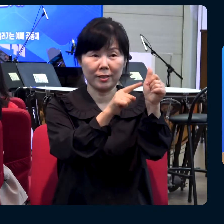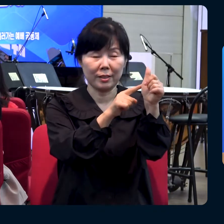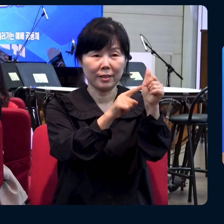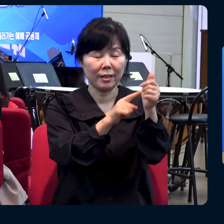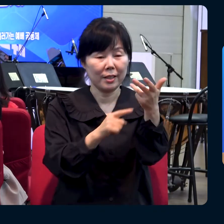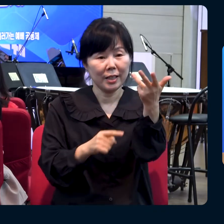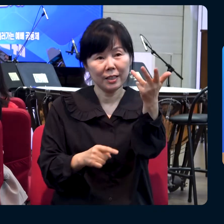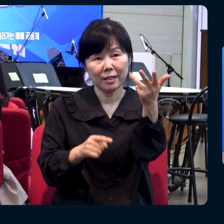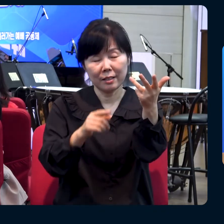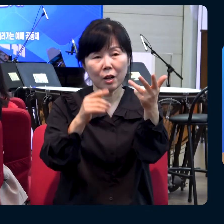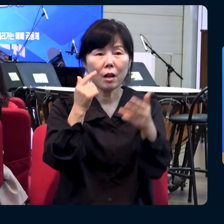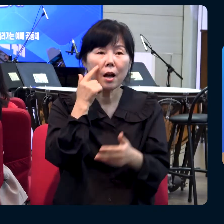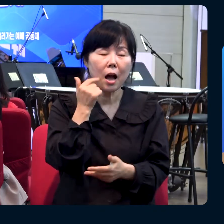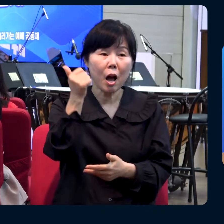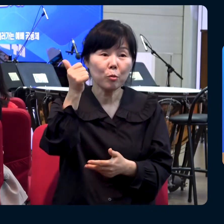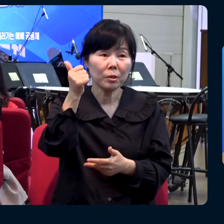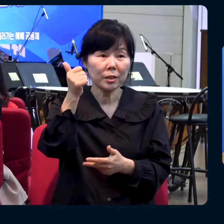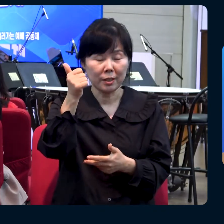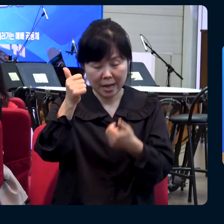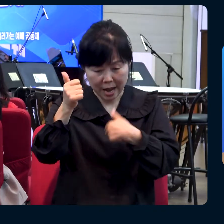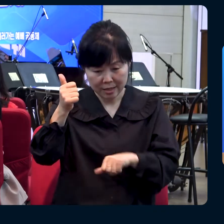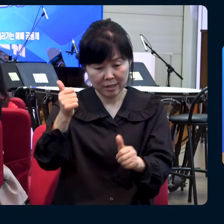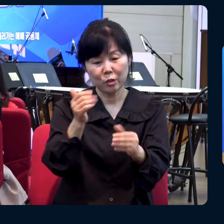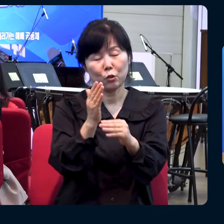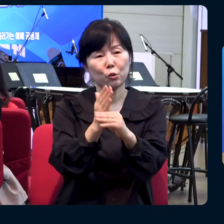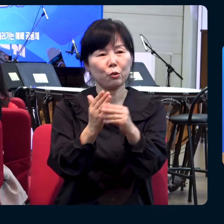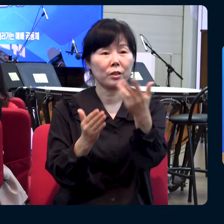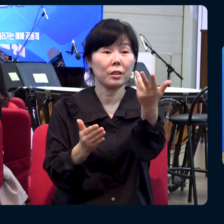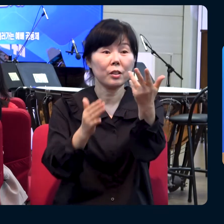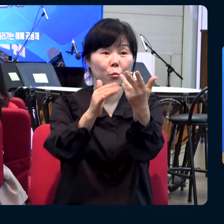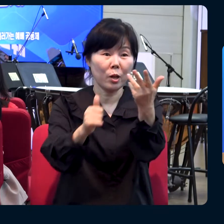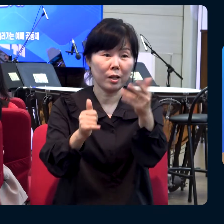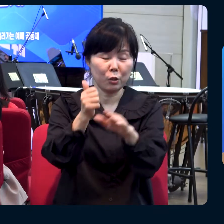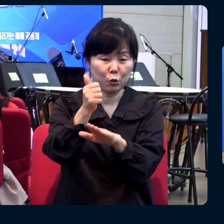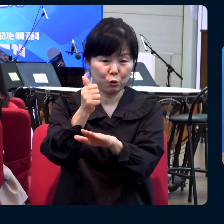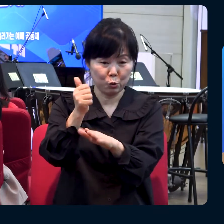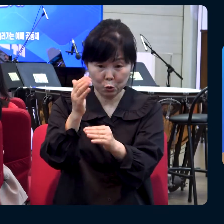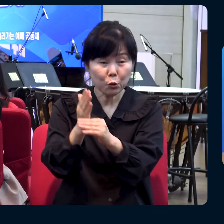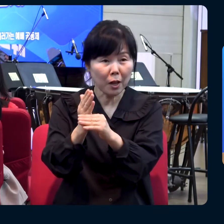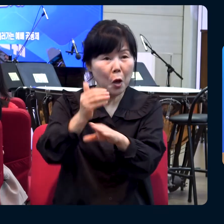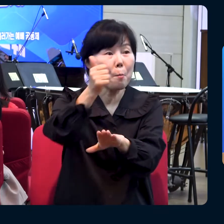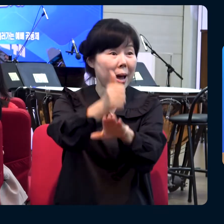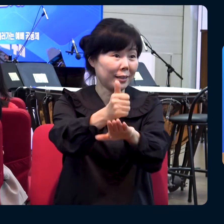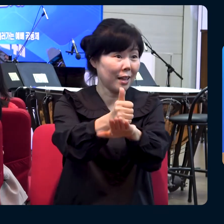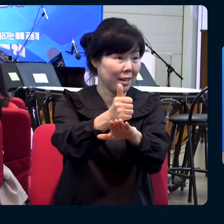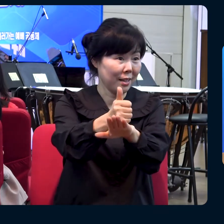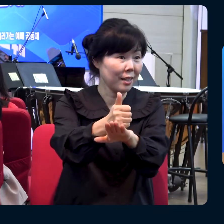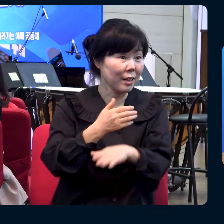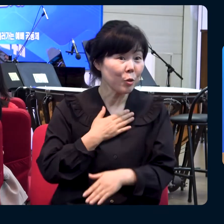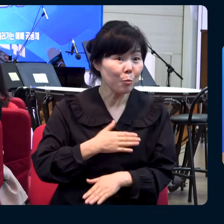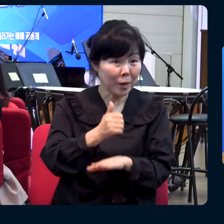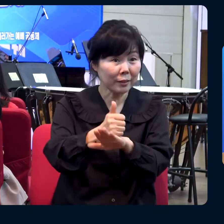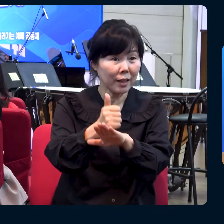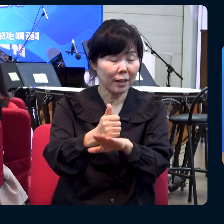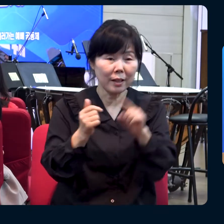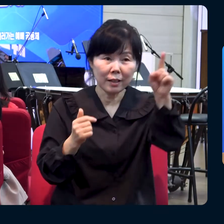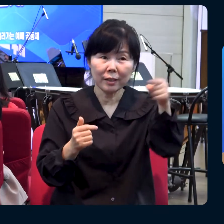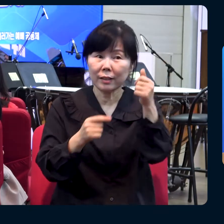다윗은 8명의 아들 중에 막내였습니다. 또 한 가지 질문해 볼까요? 다윗이라는